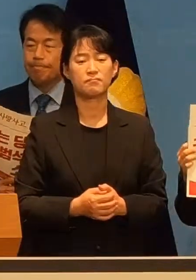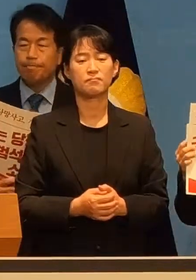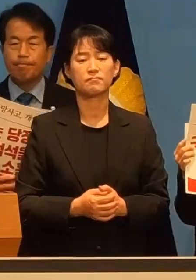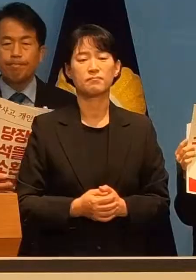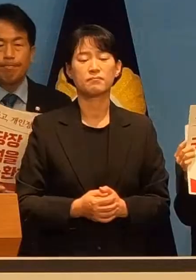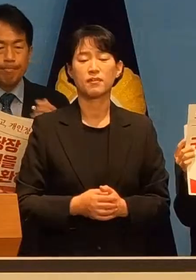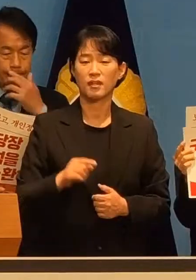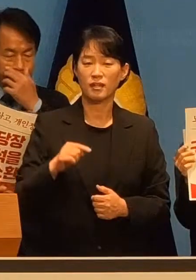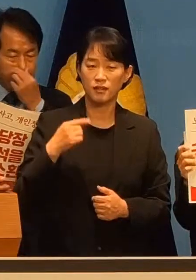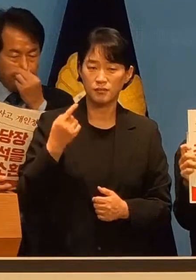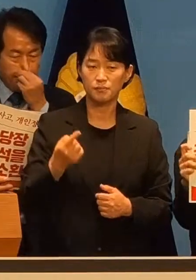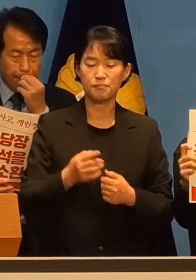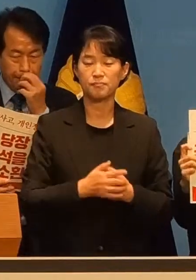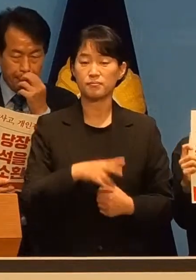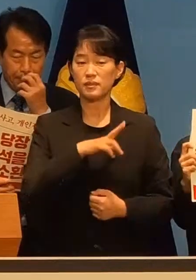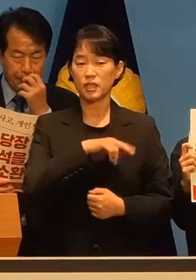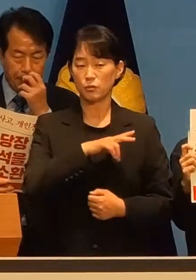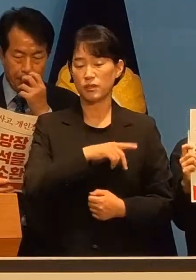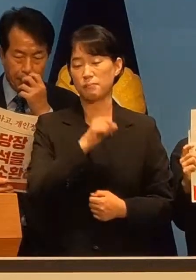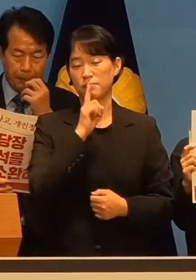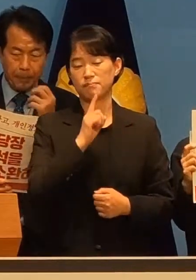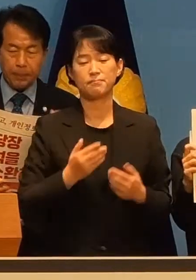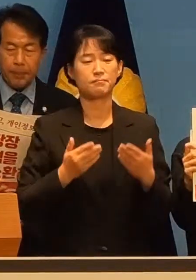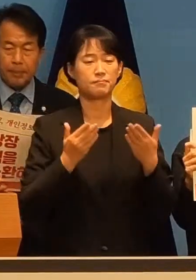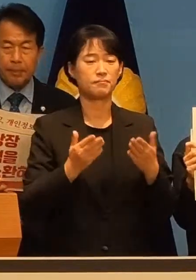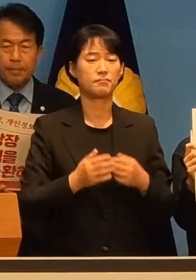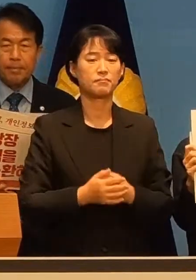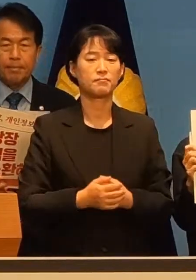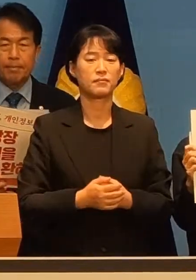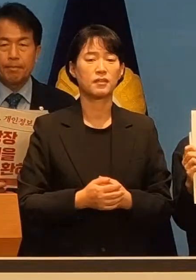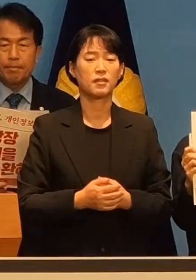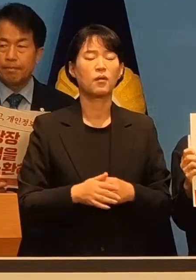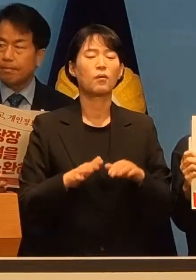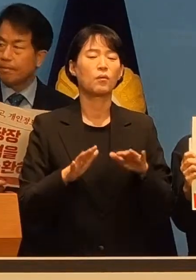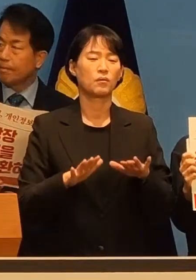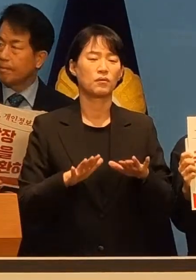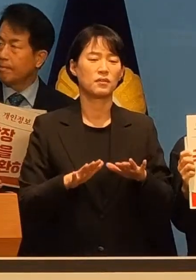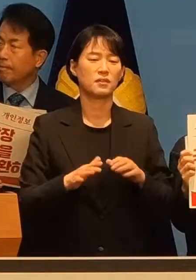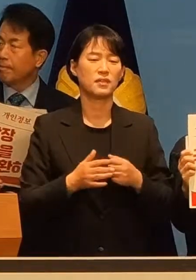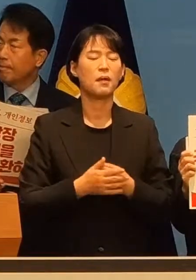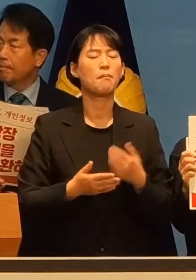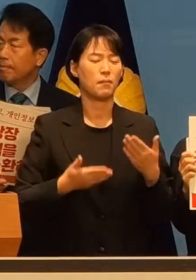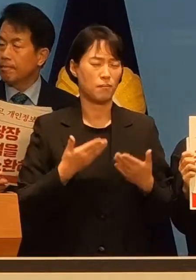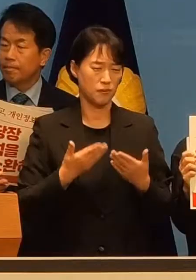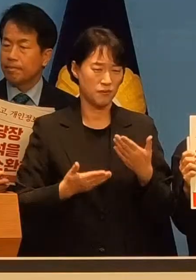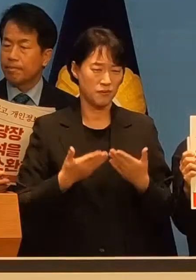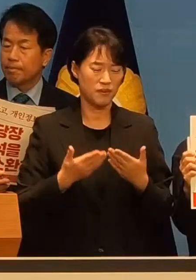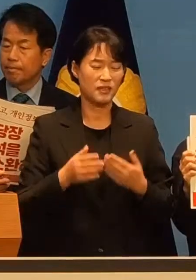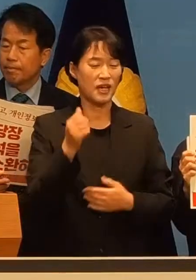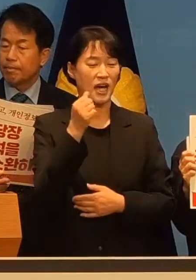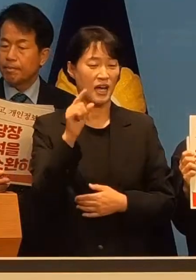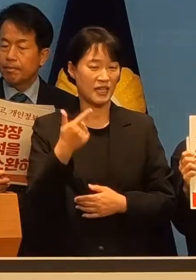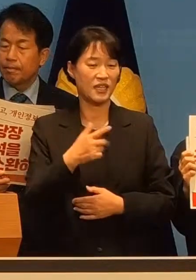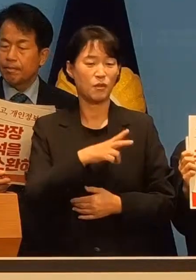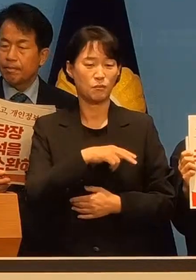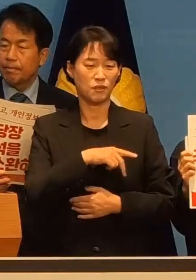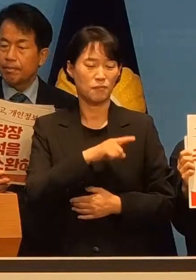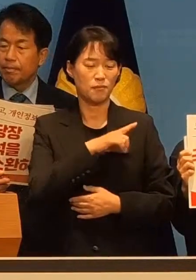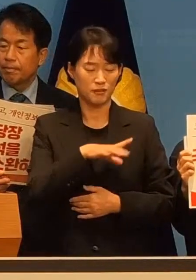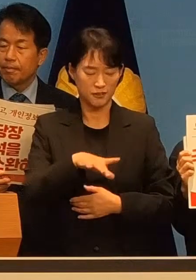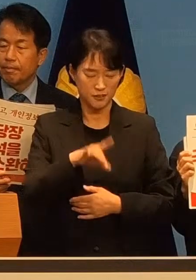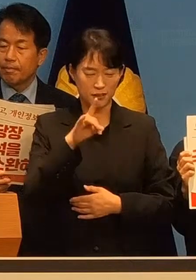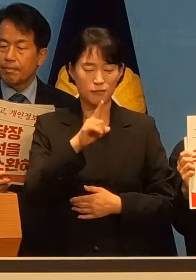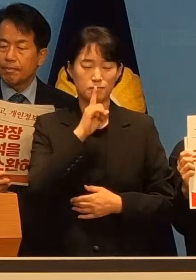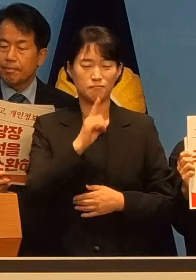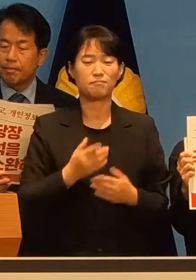네, 다음으로 의원님들의 말씀이 있겠습니다. 오늘 일정이 먼저 있으신 한창민 의원님이 제일